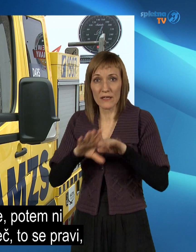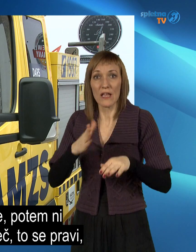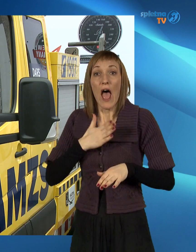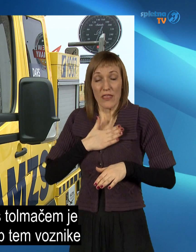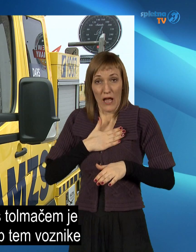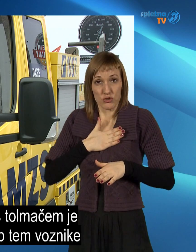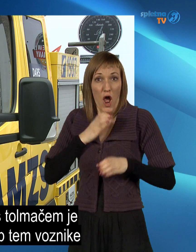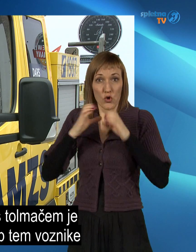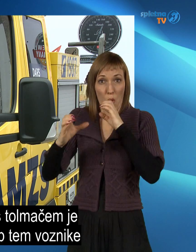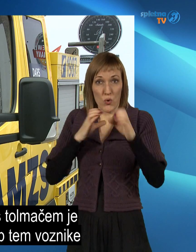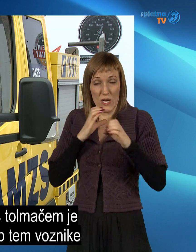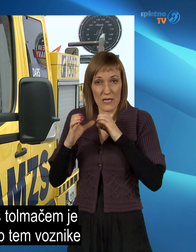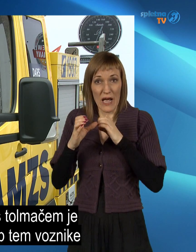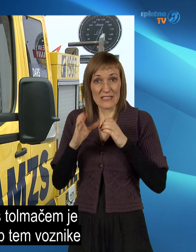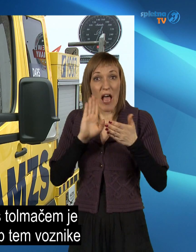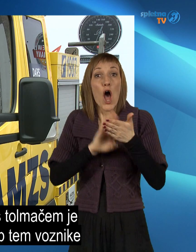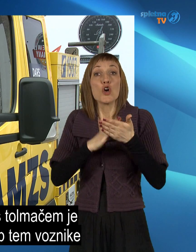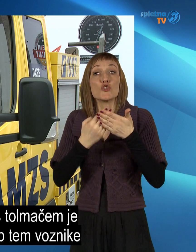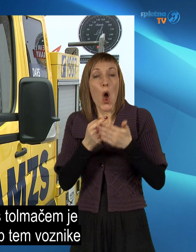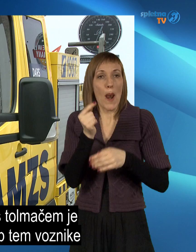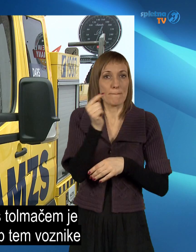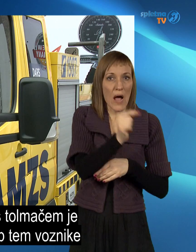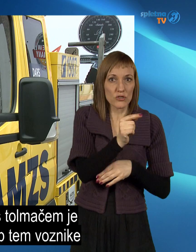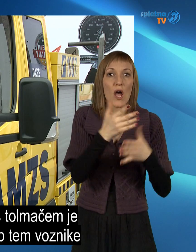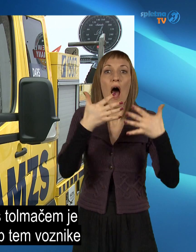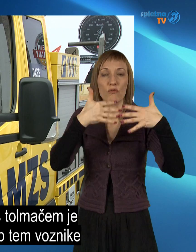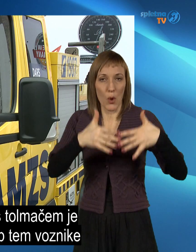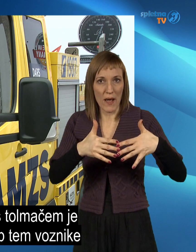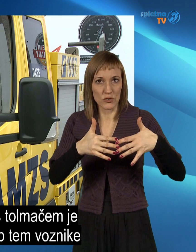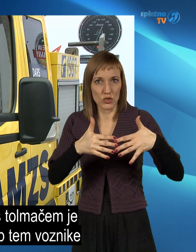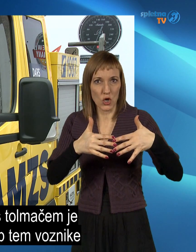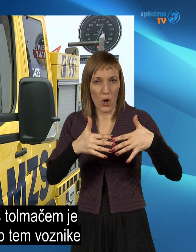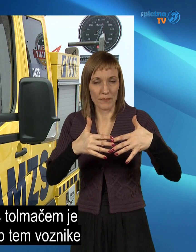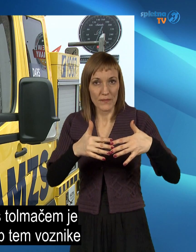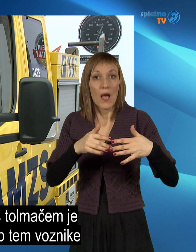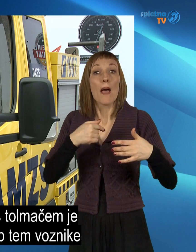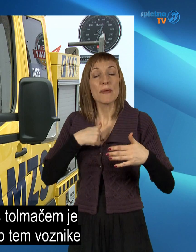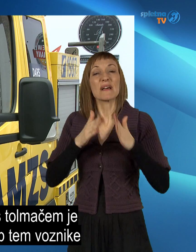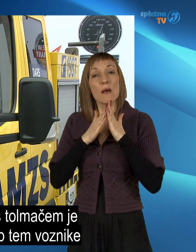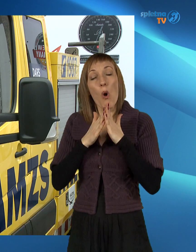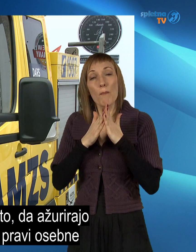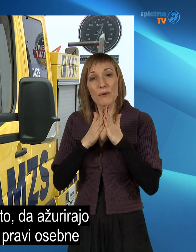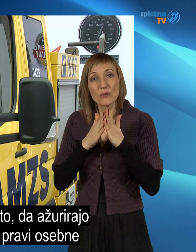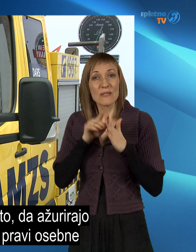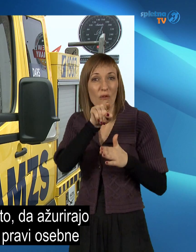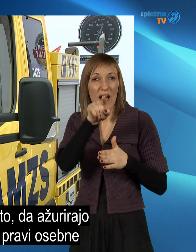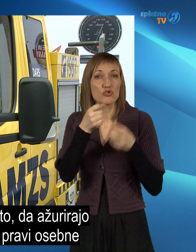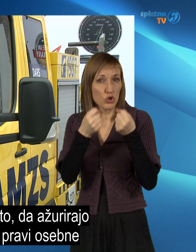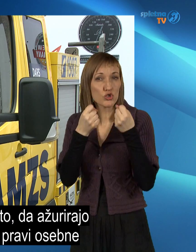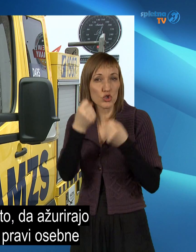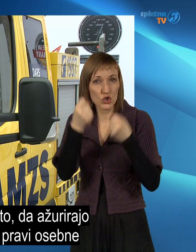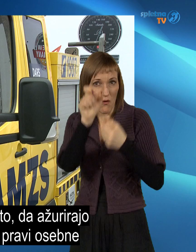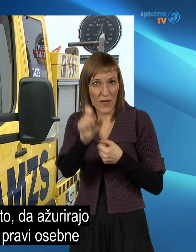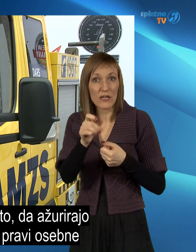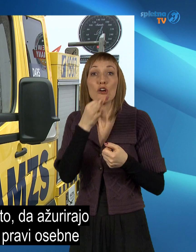to se pravi, naša komunikacija z tolmačem je avtomatična. Bi pa ob tem voznike naprosil predvsem na to,